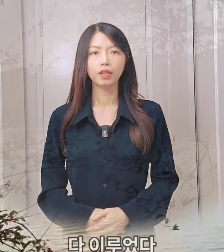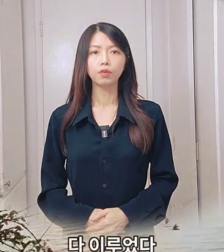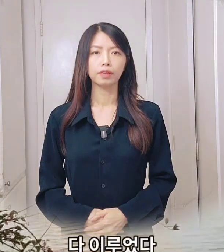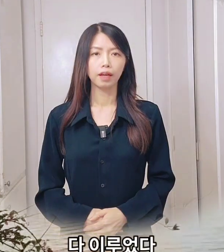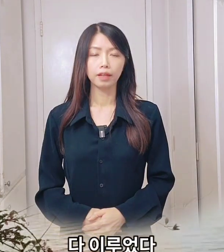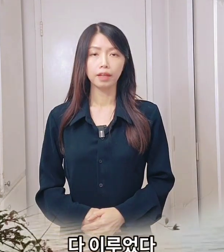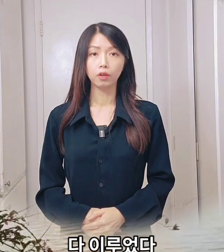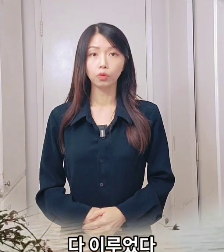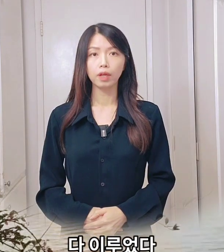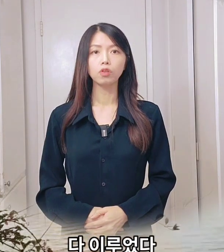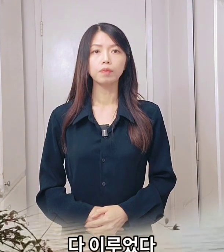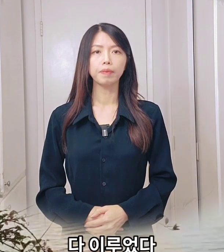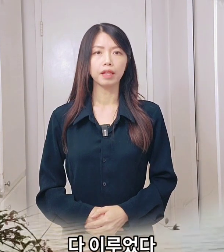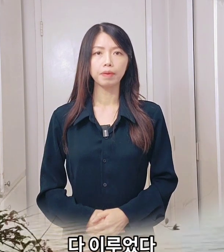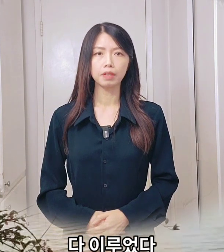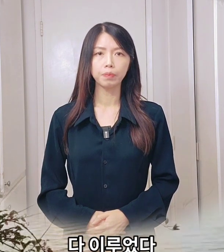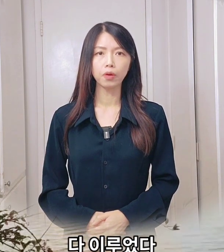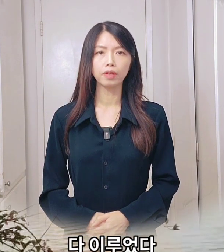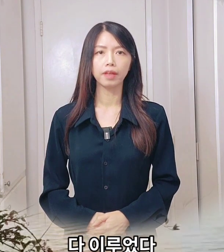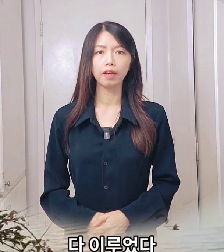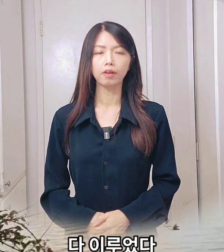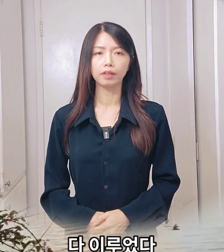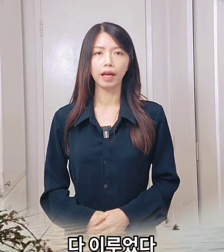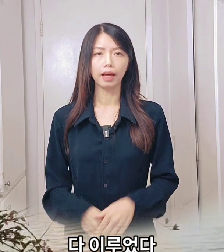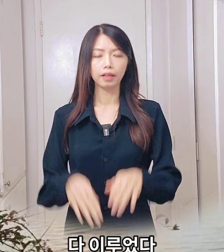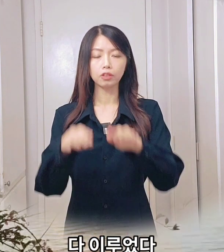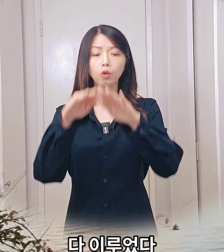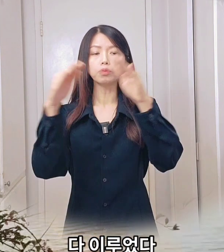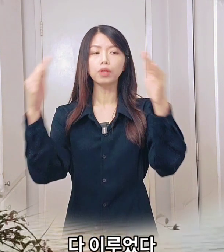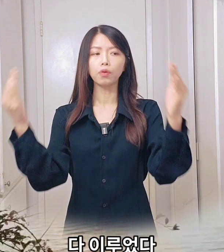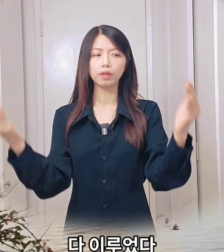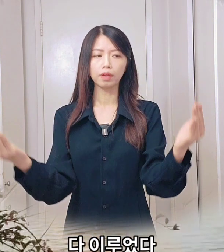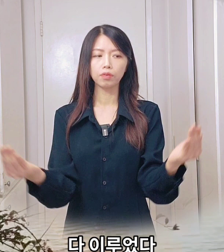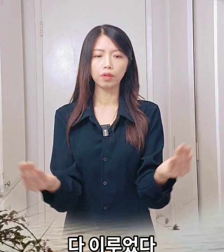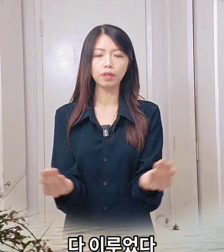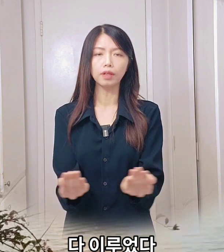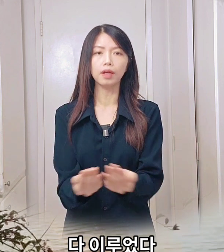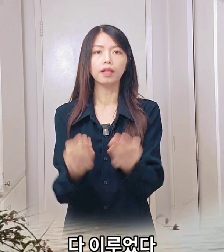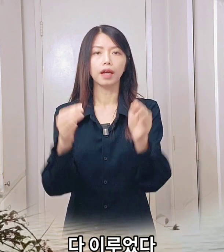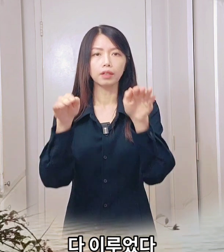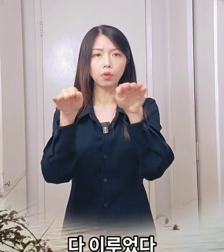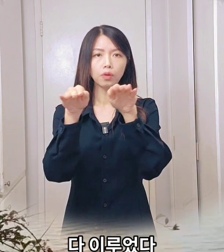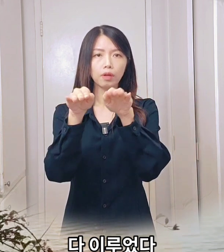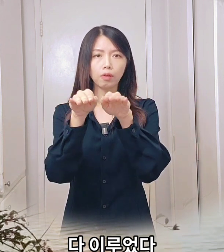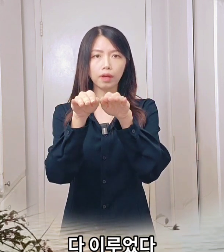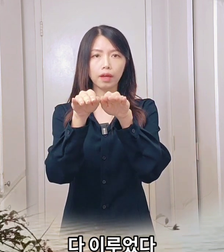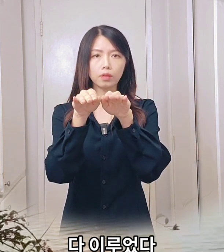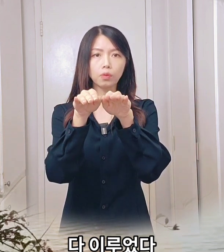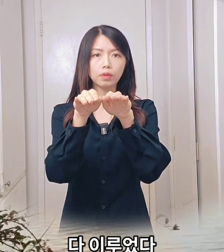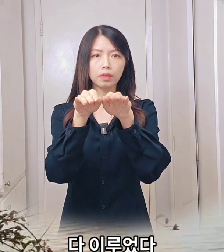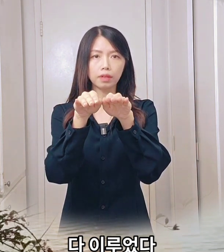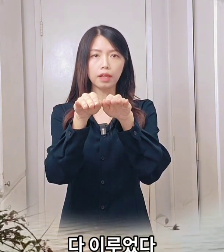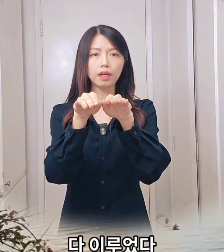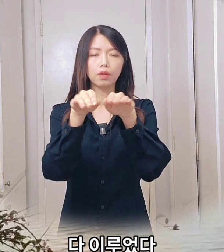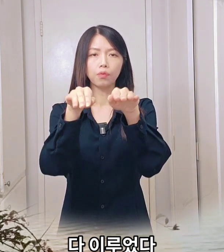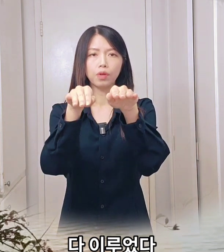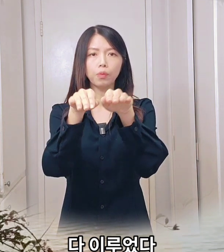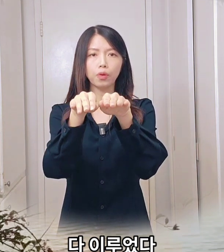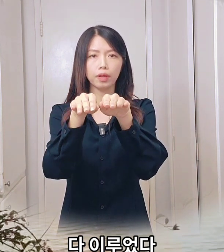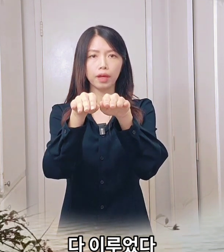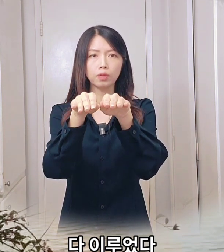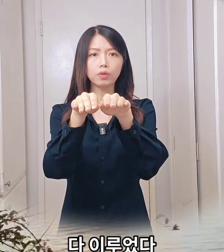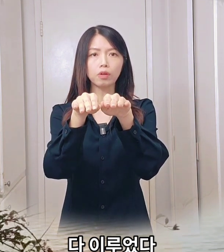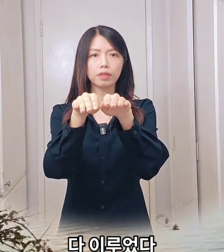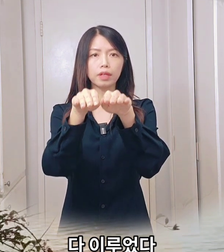다 이루었다. 이것도 예수님이 말씀하신 표현인데요. 다, 전부라고 하는 뜻의 수어는 양손을 이렇게 손등이